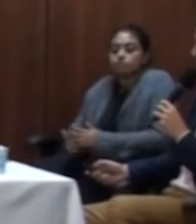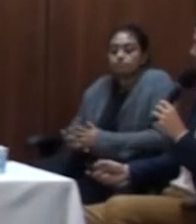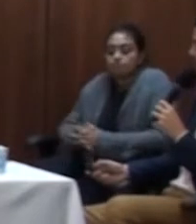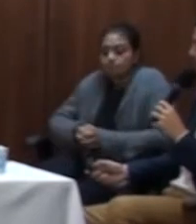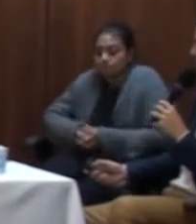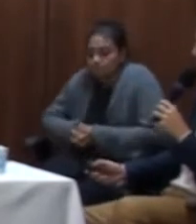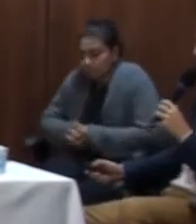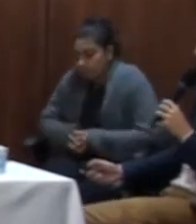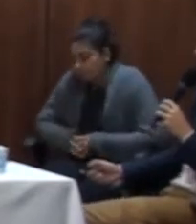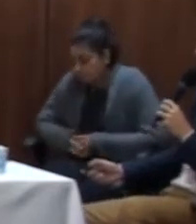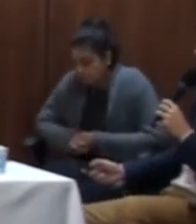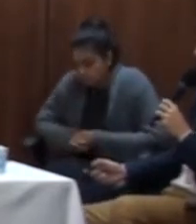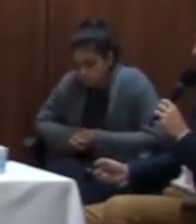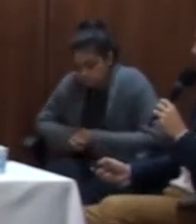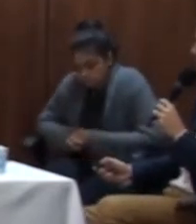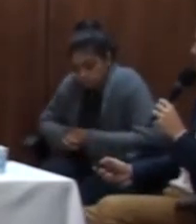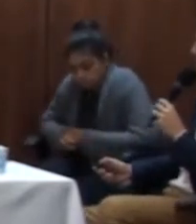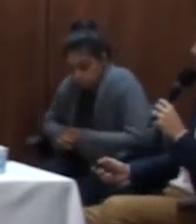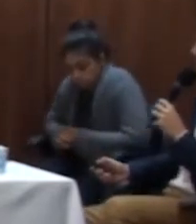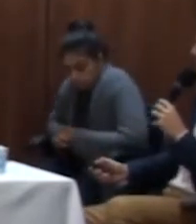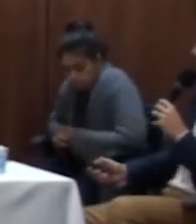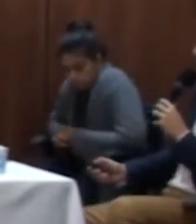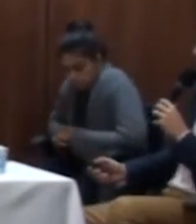outra esfera, com outro tipo de medida.